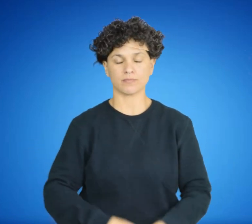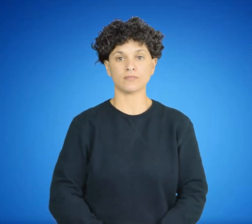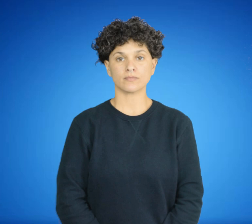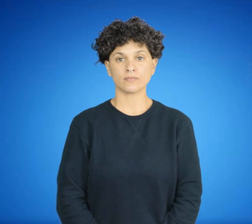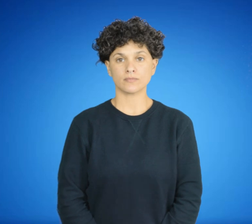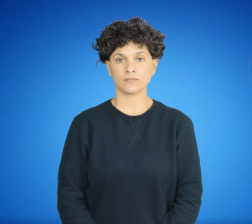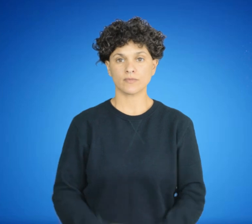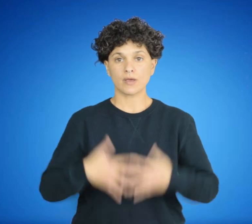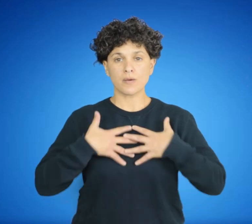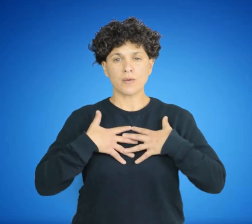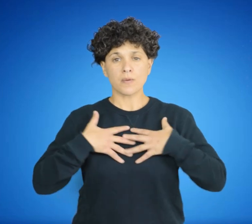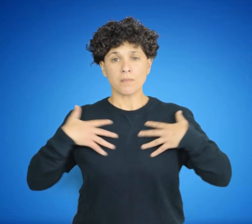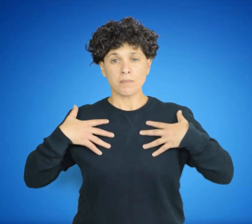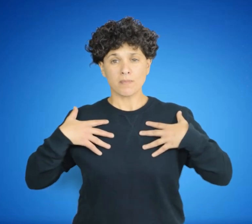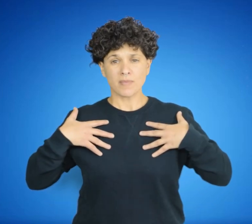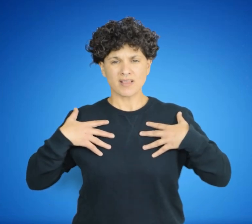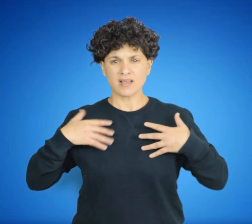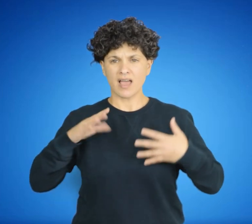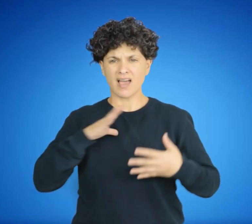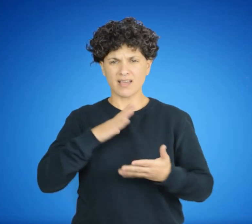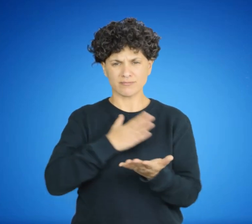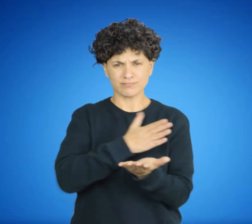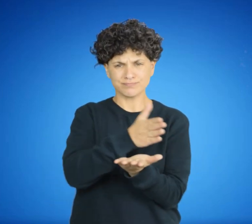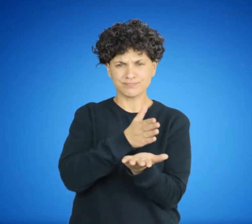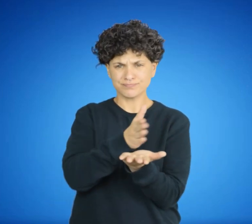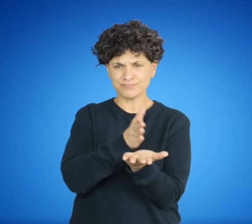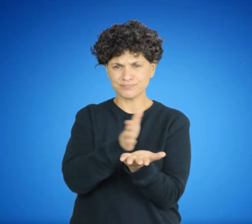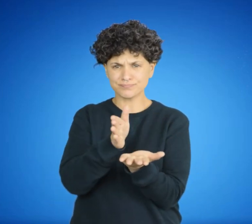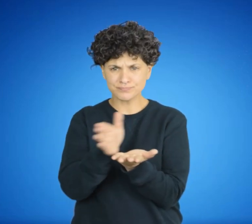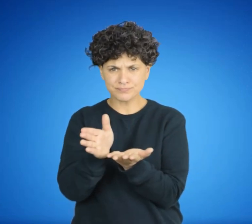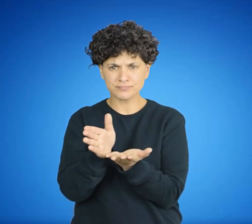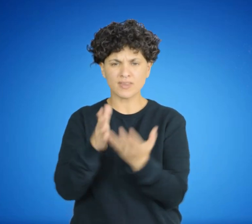afectivo por tanto tranquilo y duradero